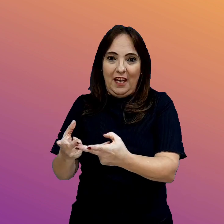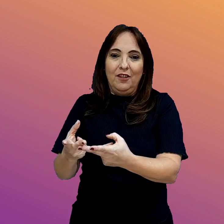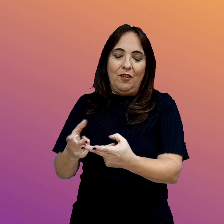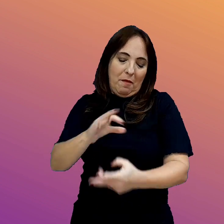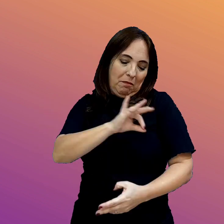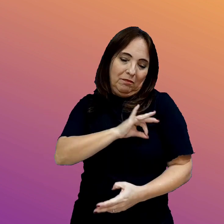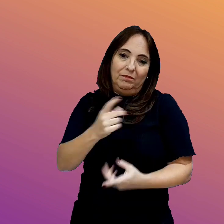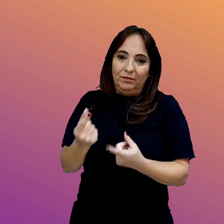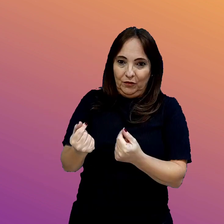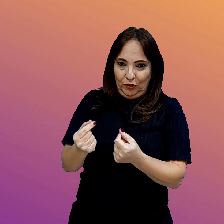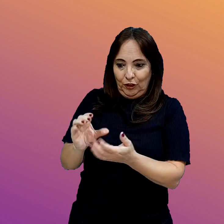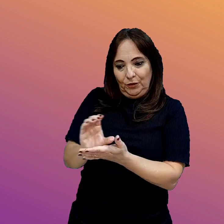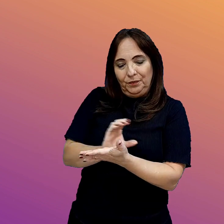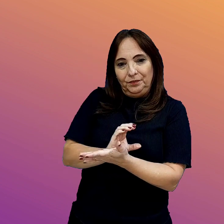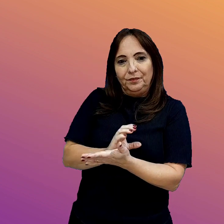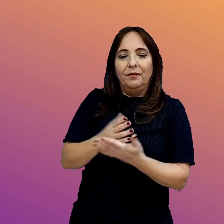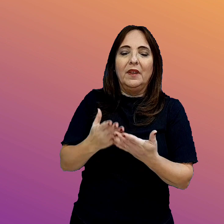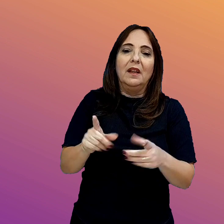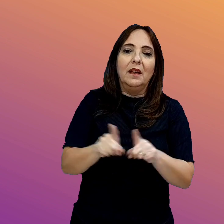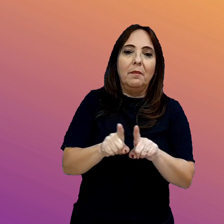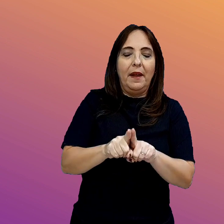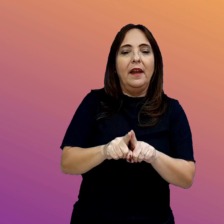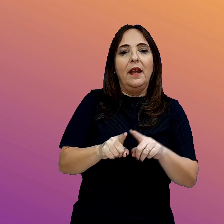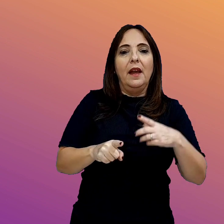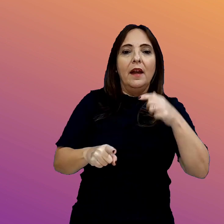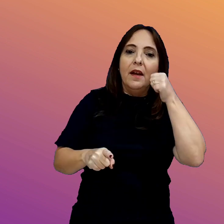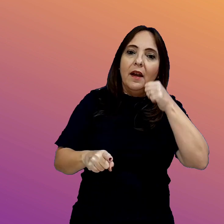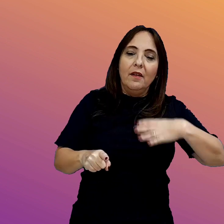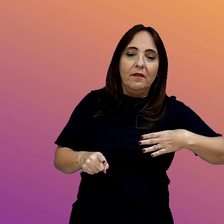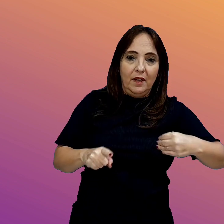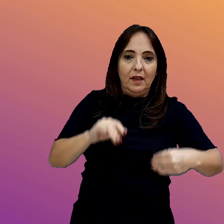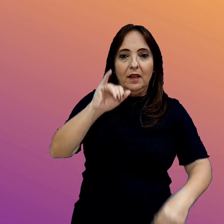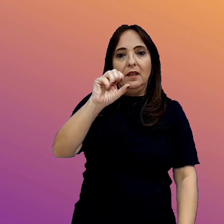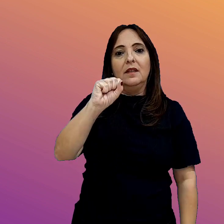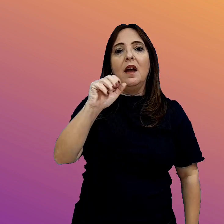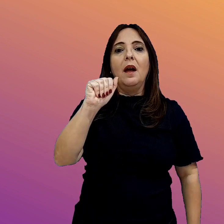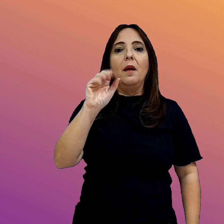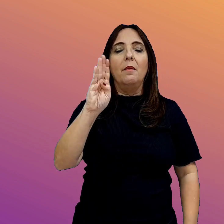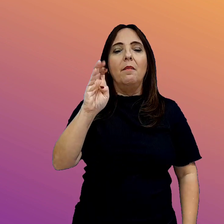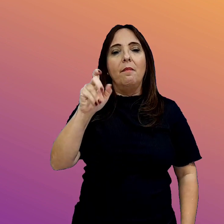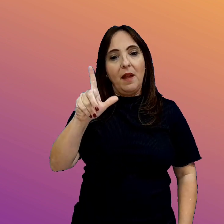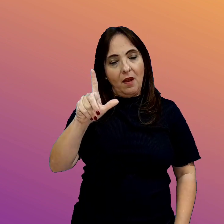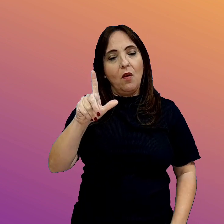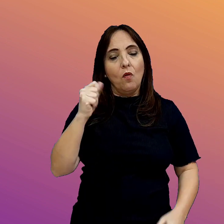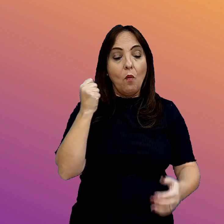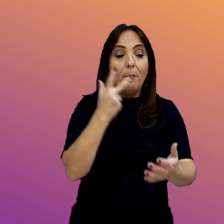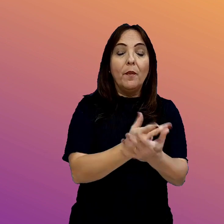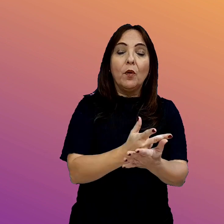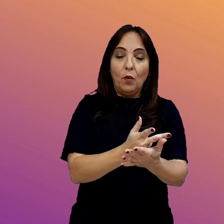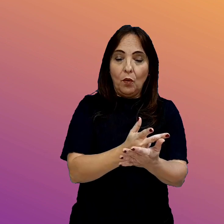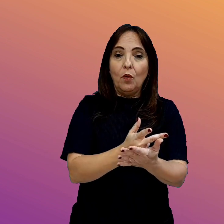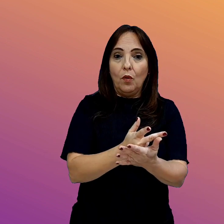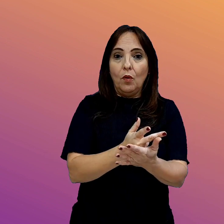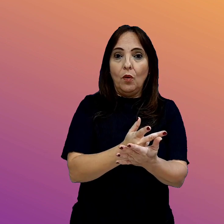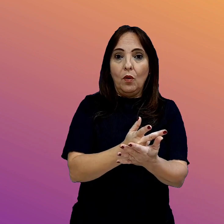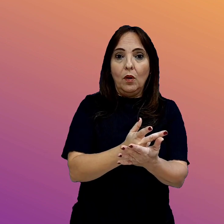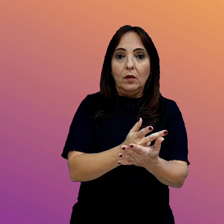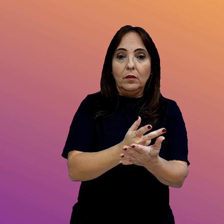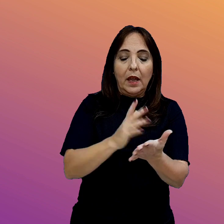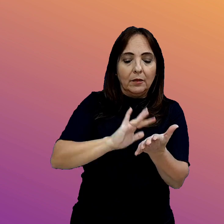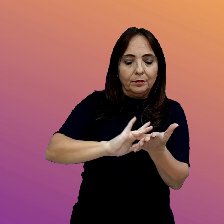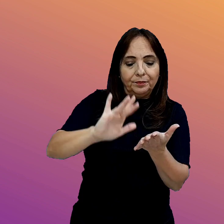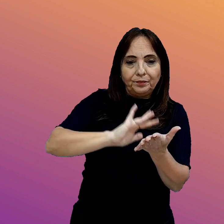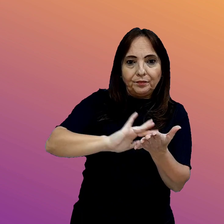celular que ela comprou mais recente foi quase 80% dinheiro dela. Eu só dei uma ajudinha lá no final,